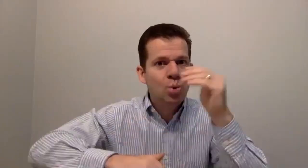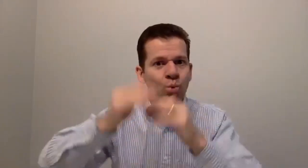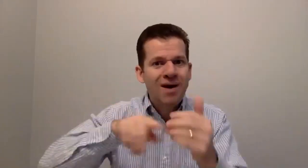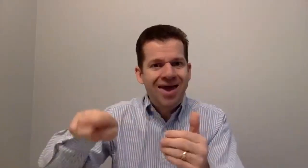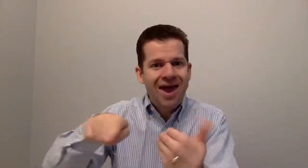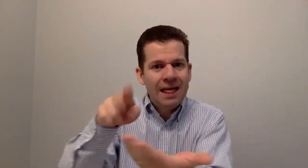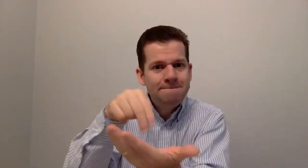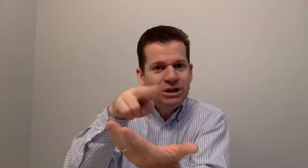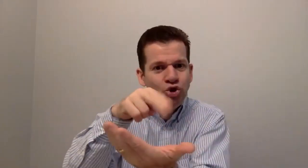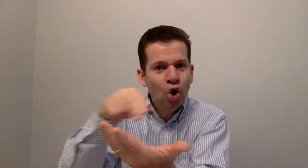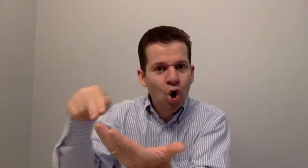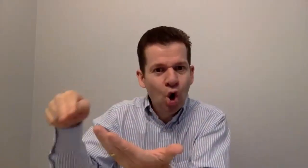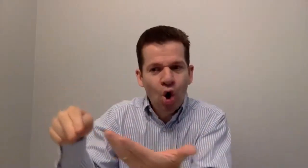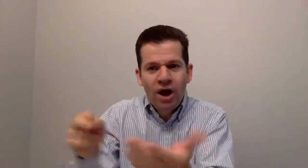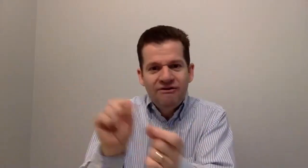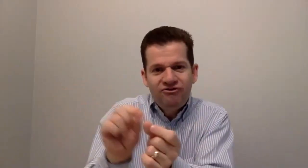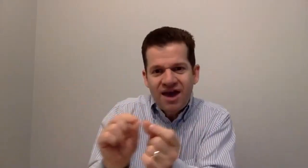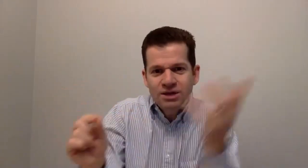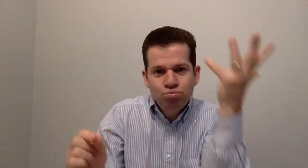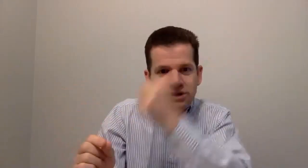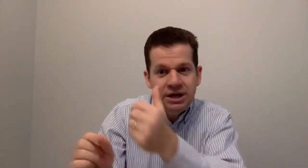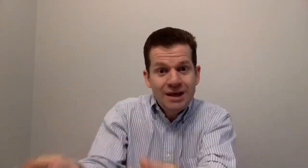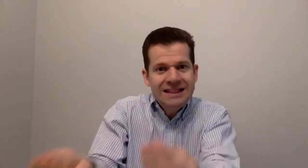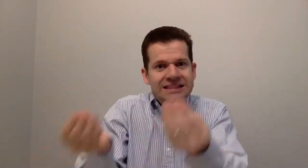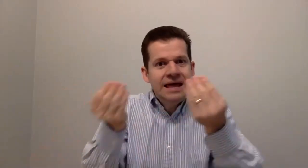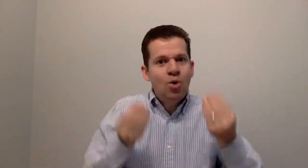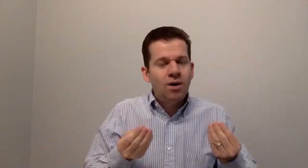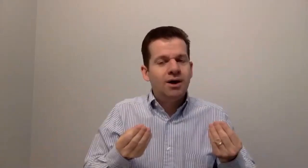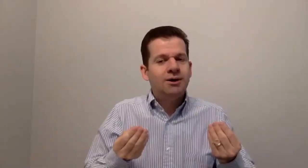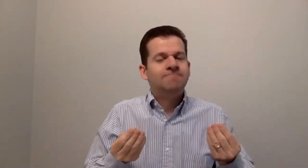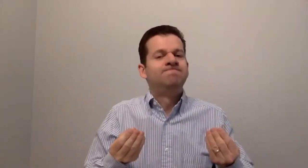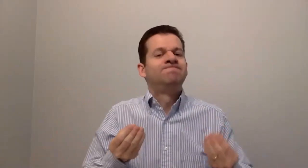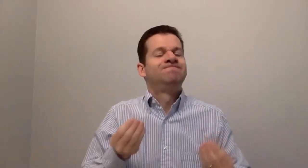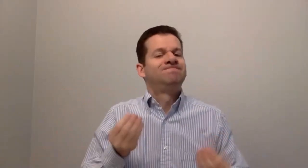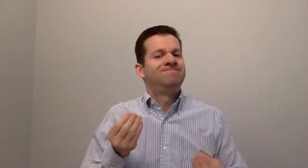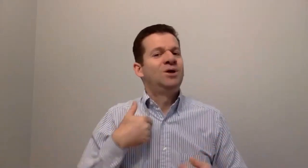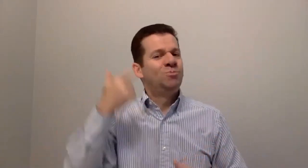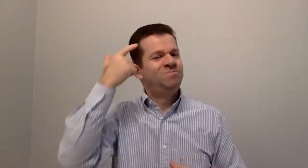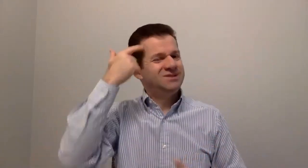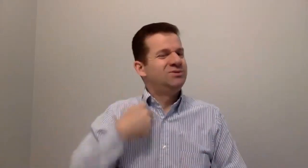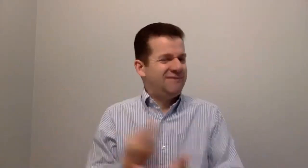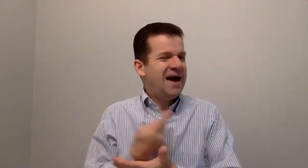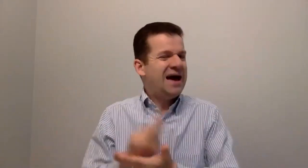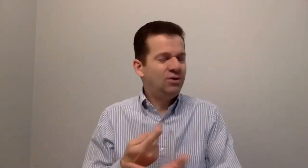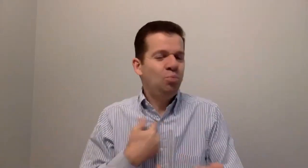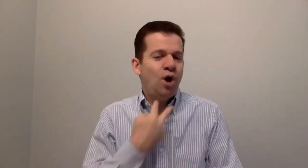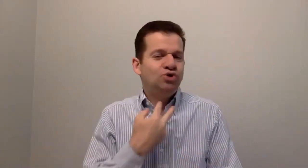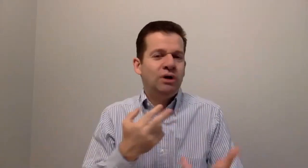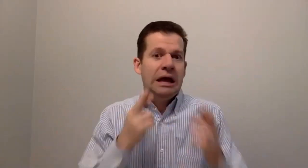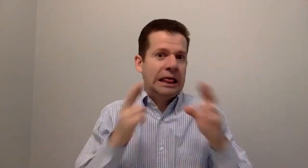mão, ela pintou, fez bonito e deu. Então, eu estava errado, eu não posso